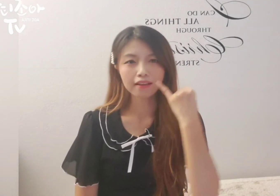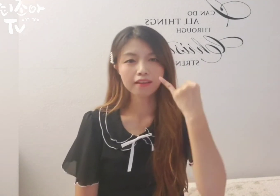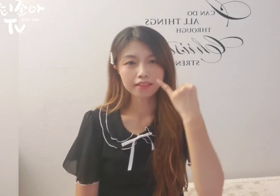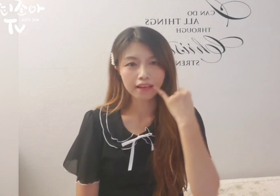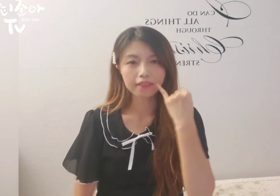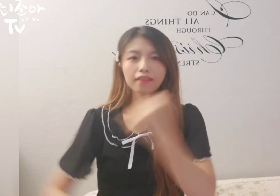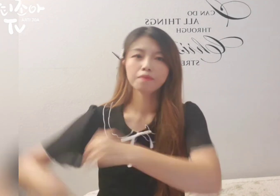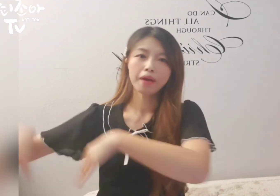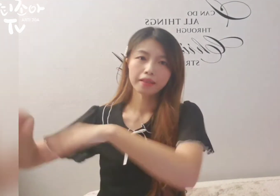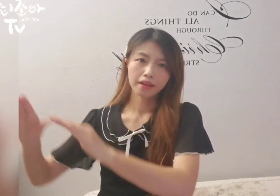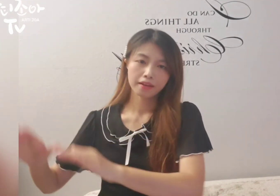짠 바다